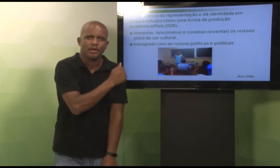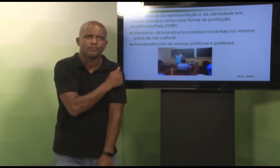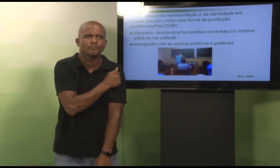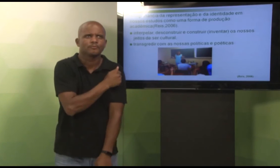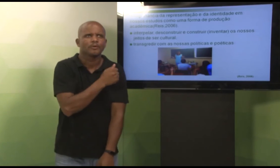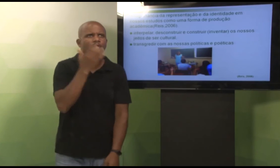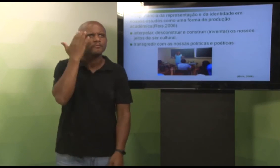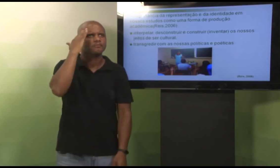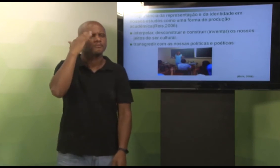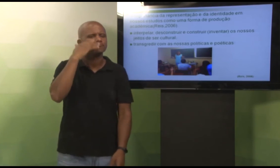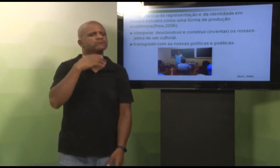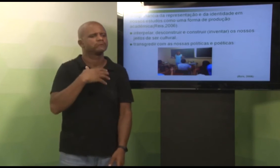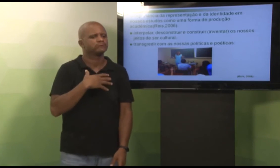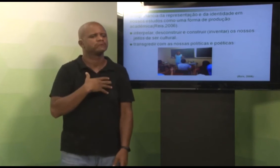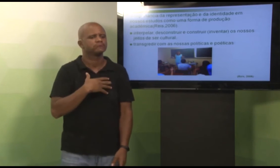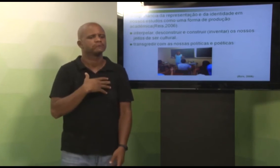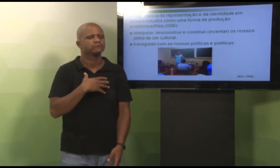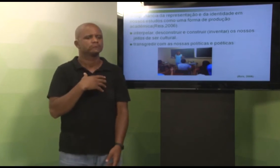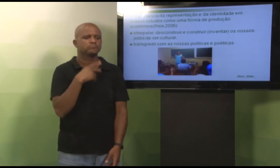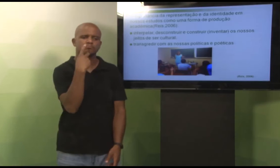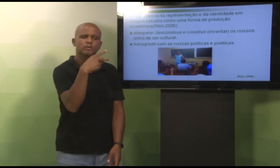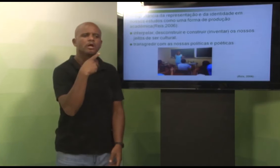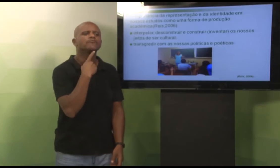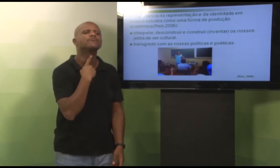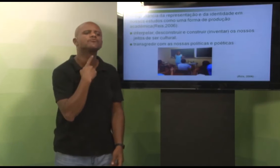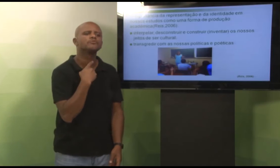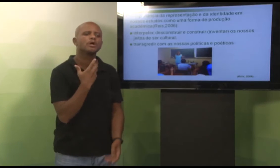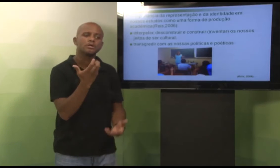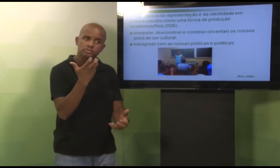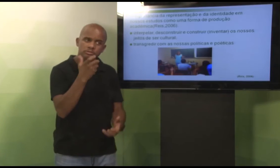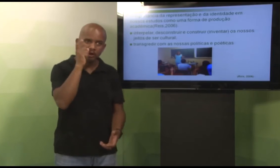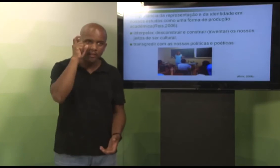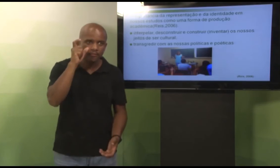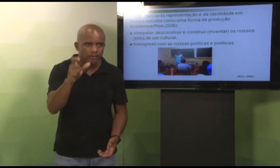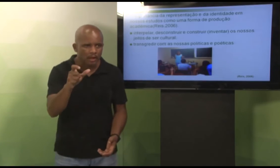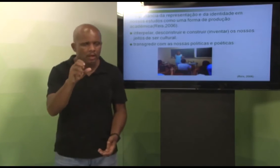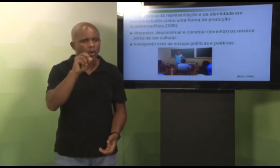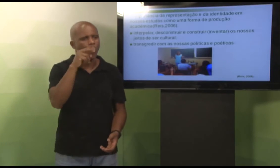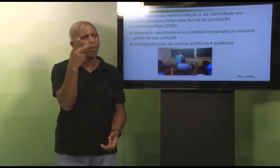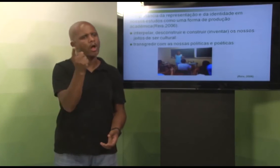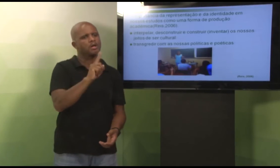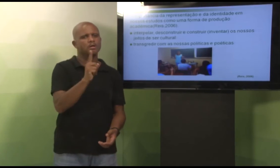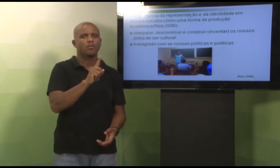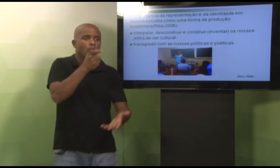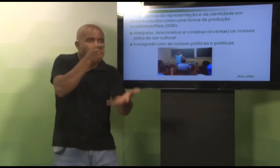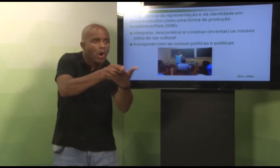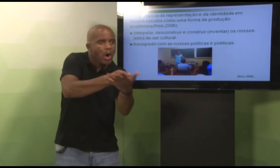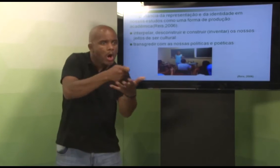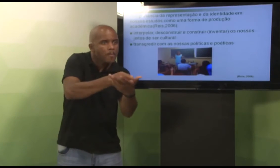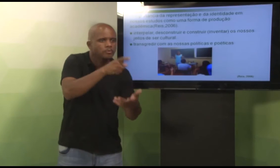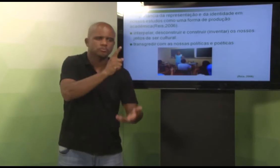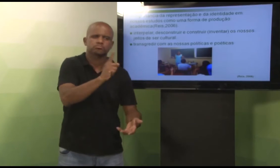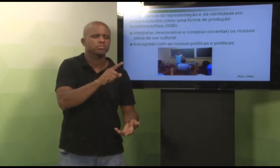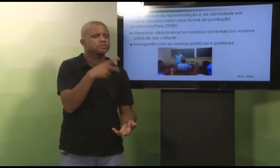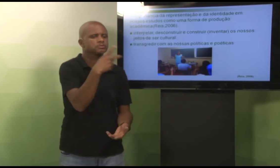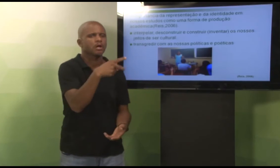seu poder como surda, que ela tem sua vontade, seus interesses, e que não é necessário que seja lhe